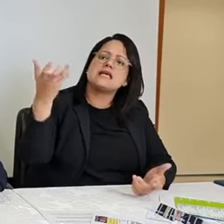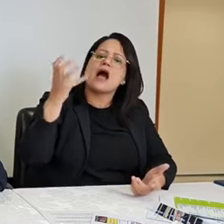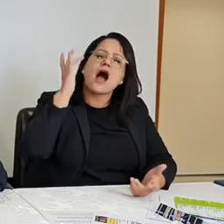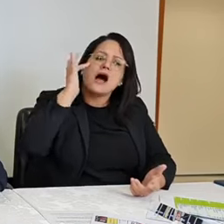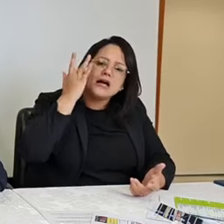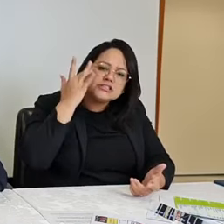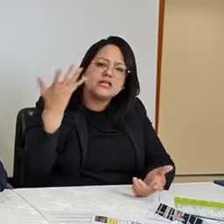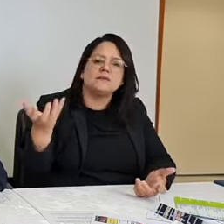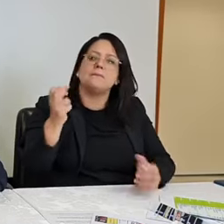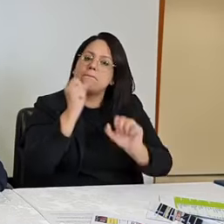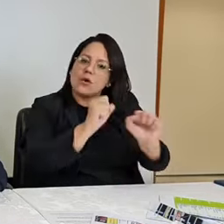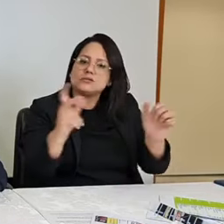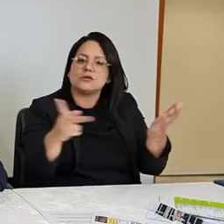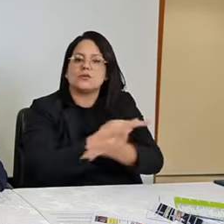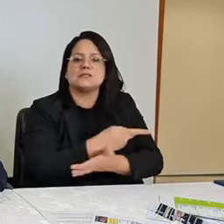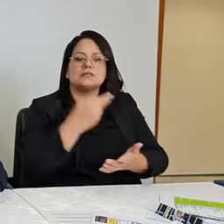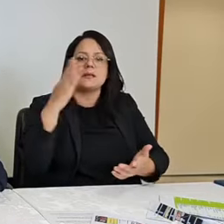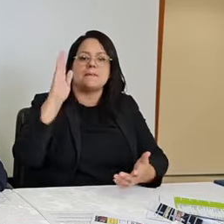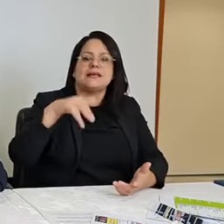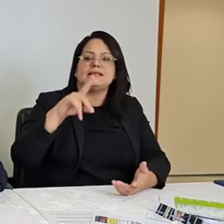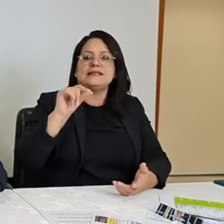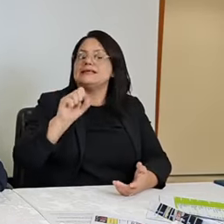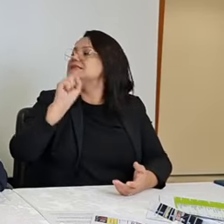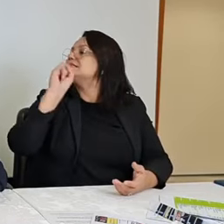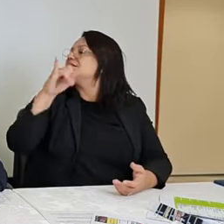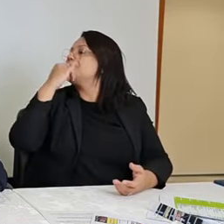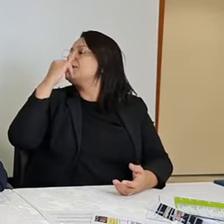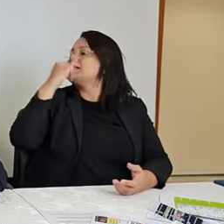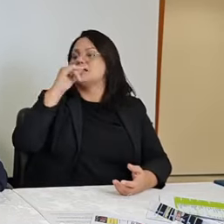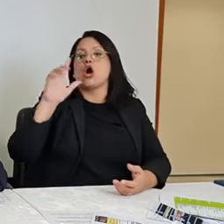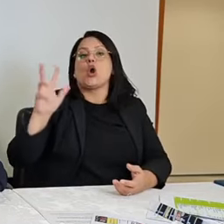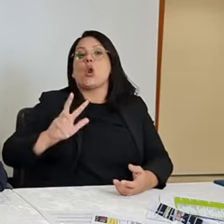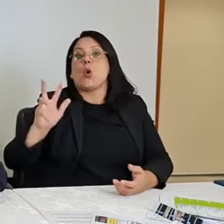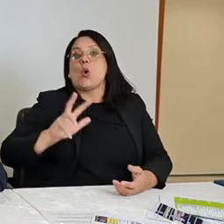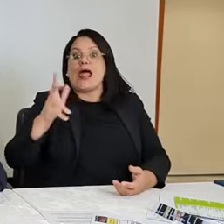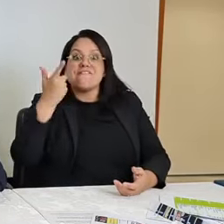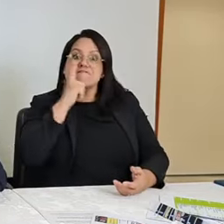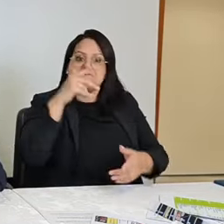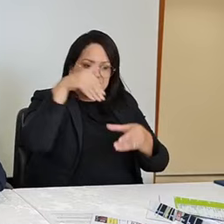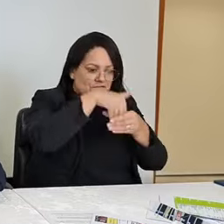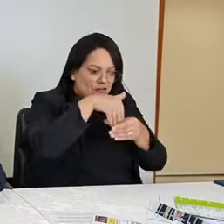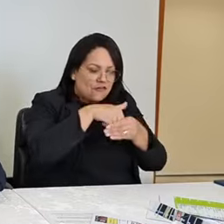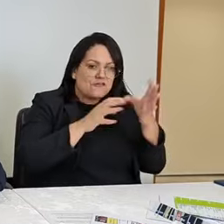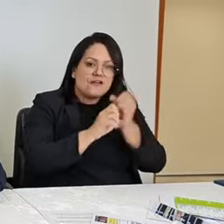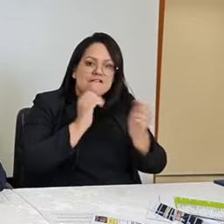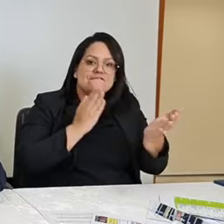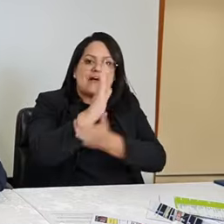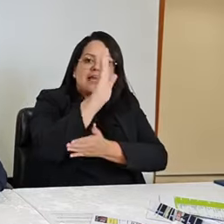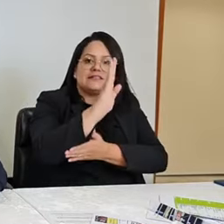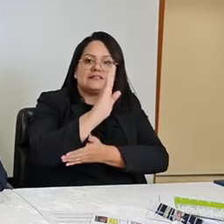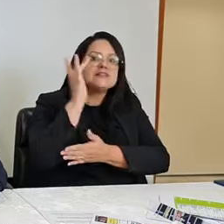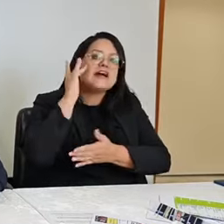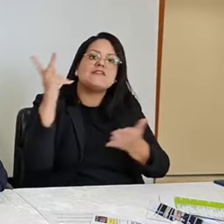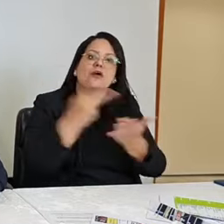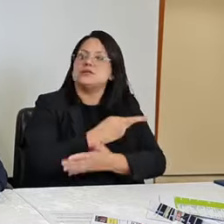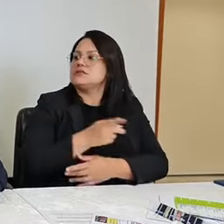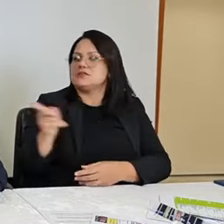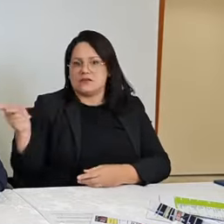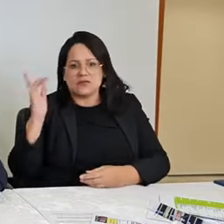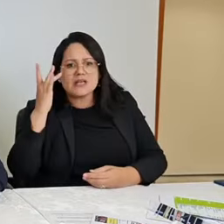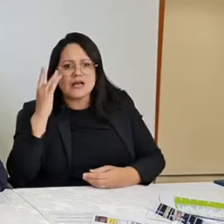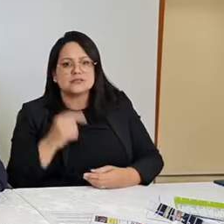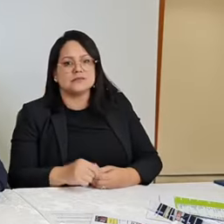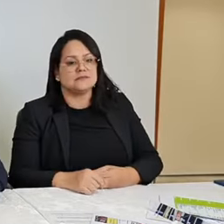vir a acontecer no banco se o ex-presidente Lula vencer a eleição desse ano? Boa noite. Para mim ou para você? É melhor o senhor responder.